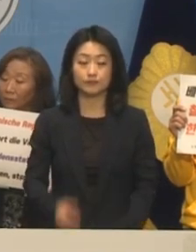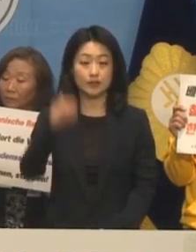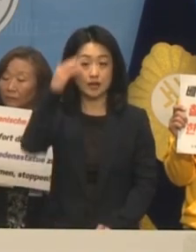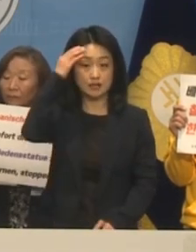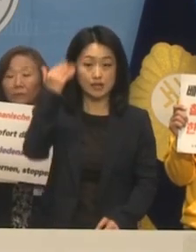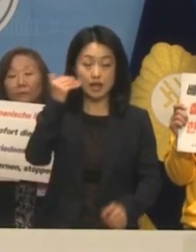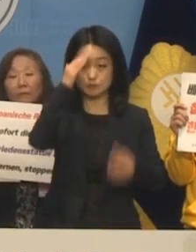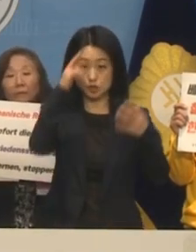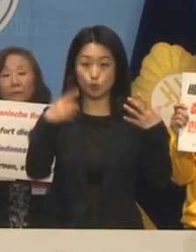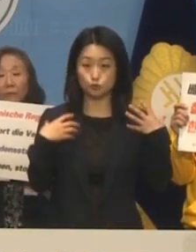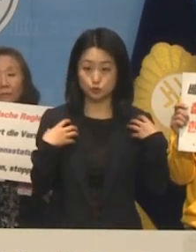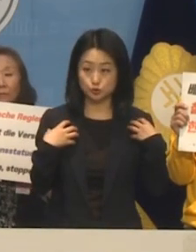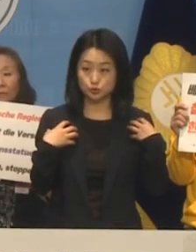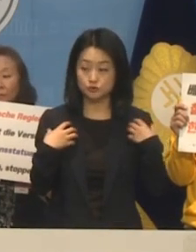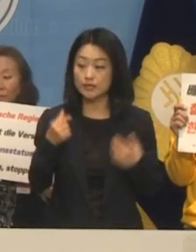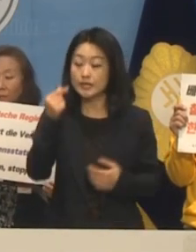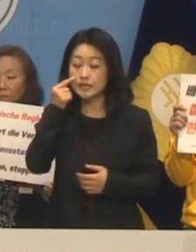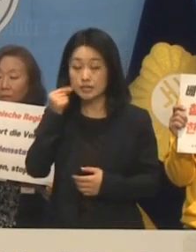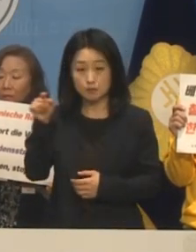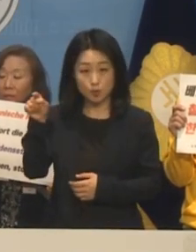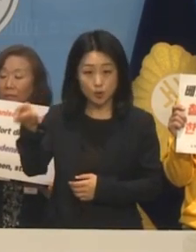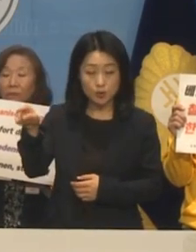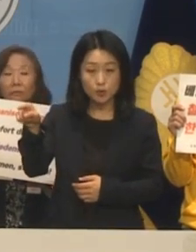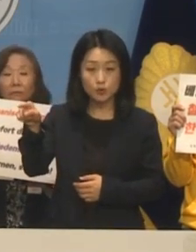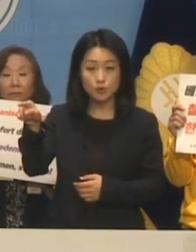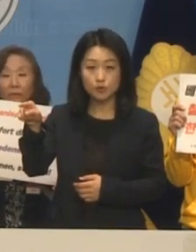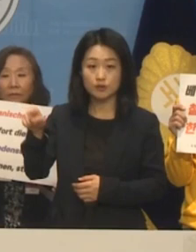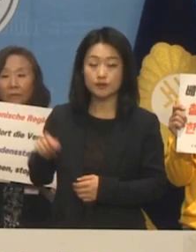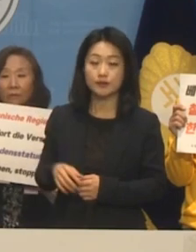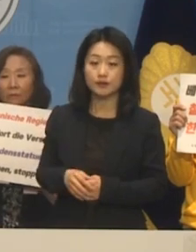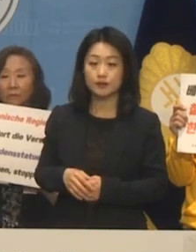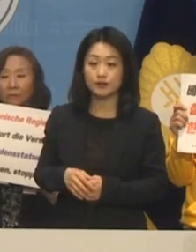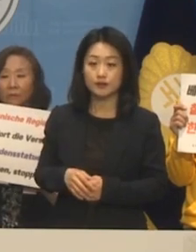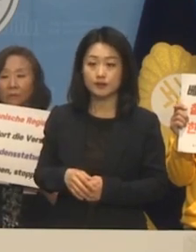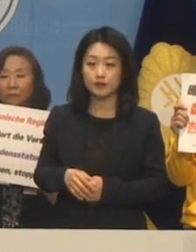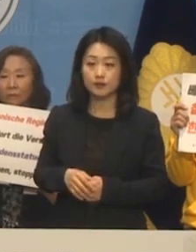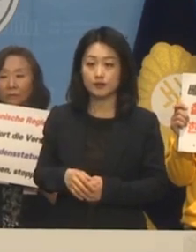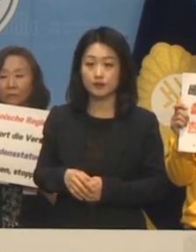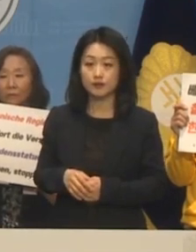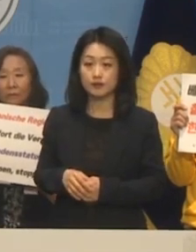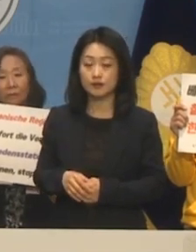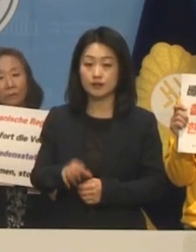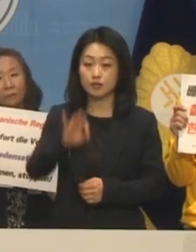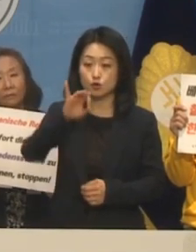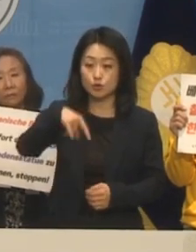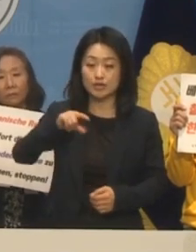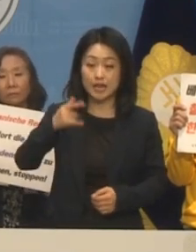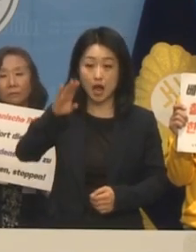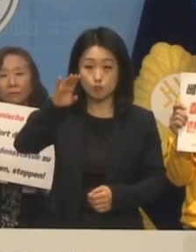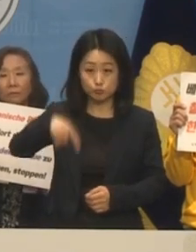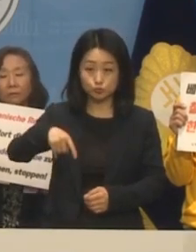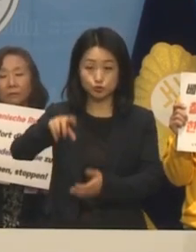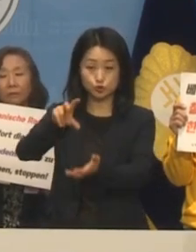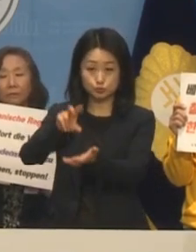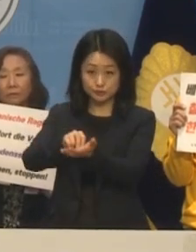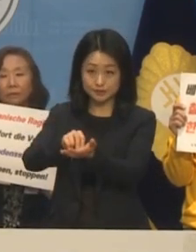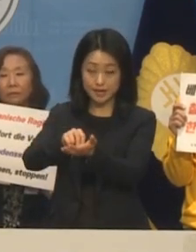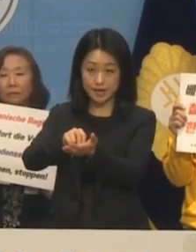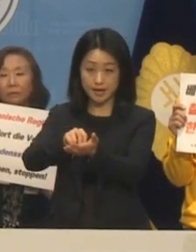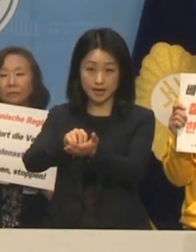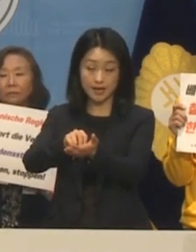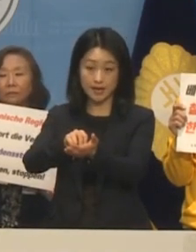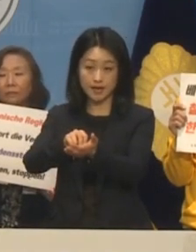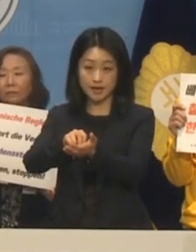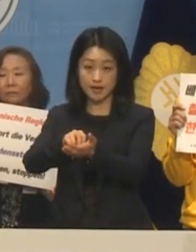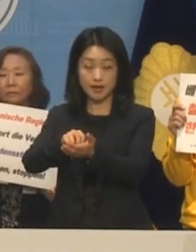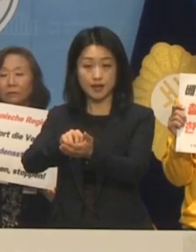대한민국 정부는 일본 정부의 제3국에서의 일본군 위안부 문제 해결을 위한 활동에 대한 방해 행위를